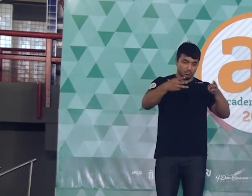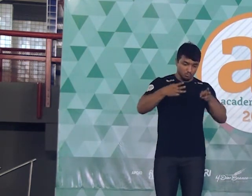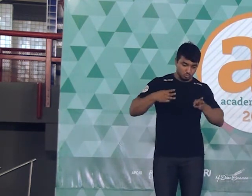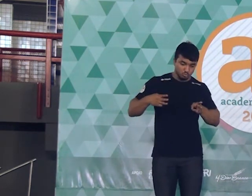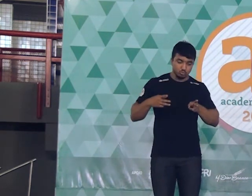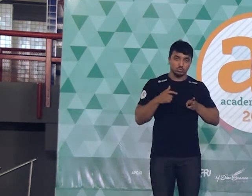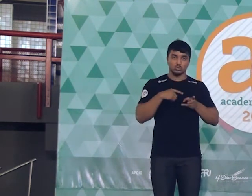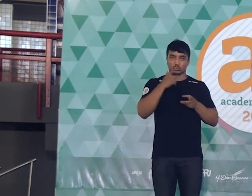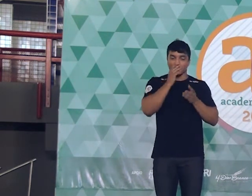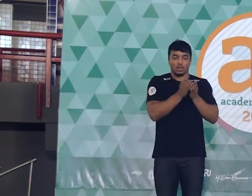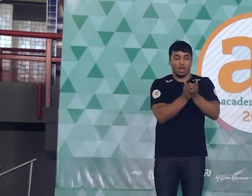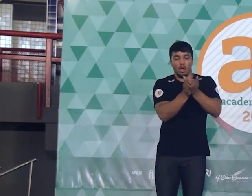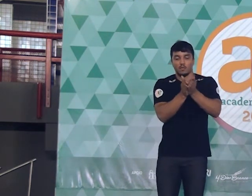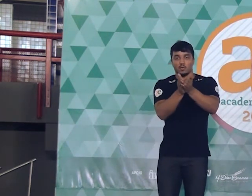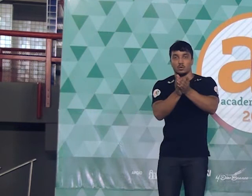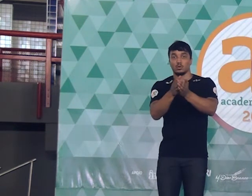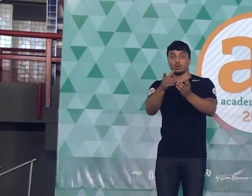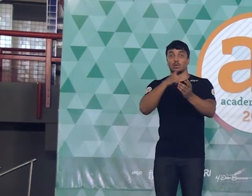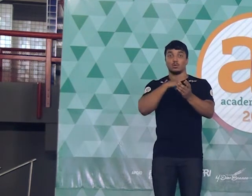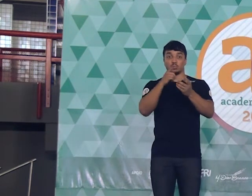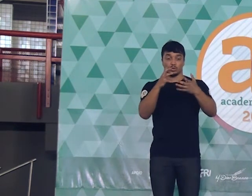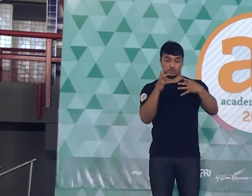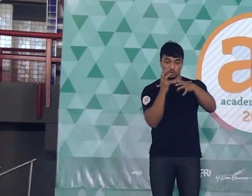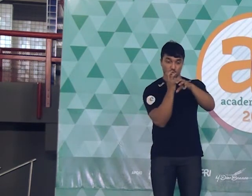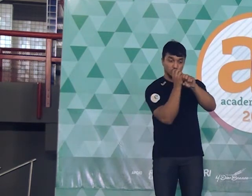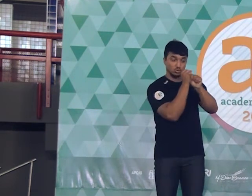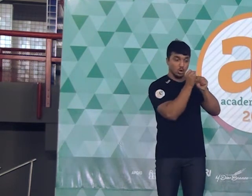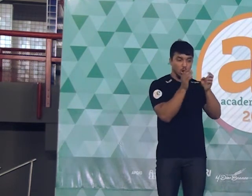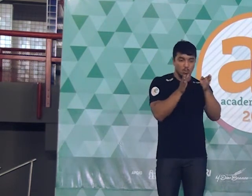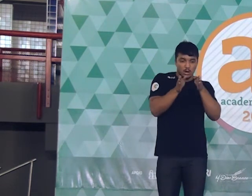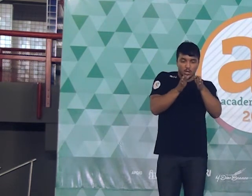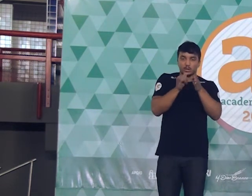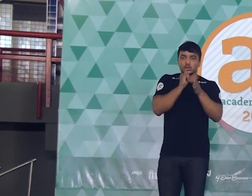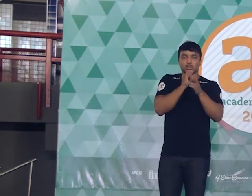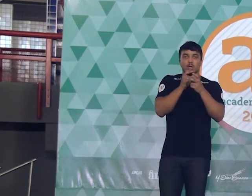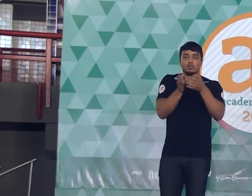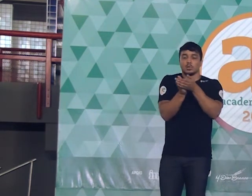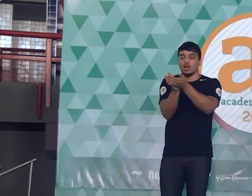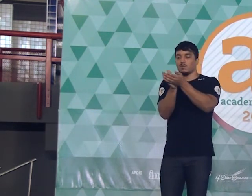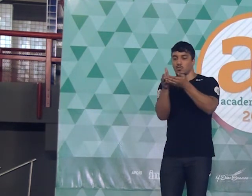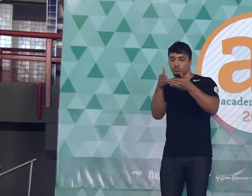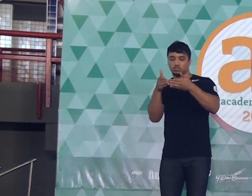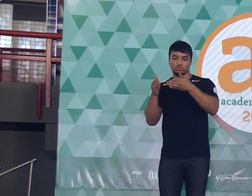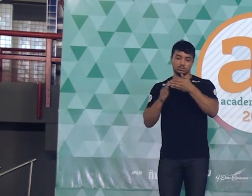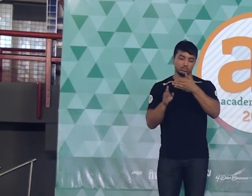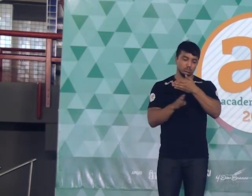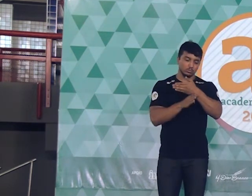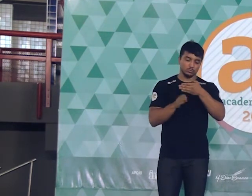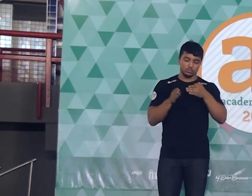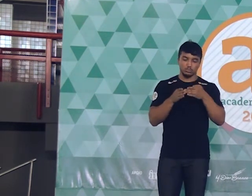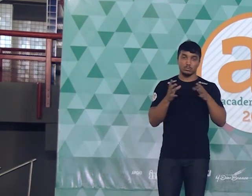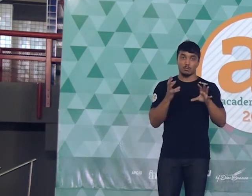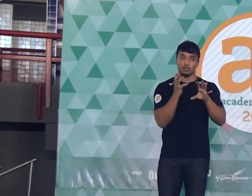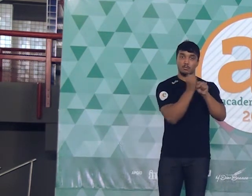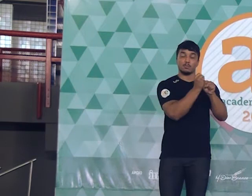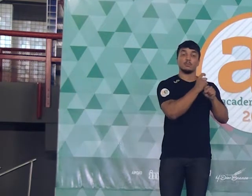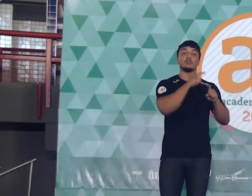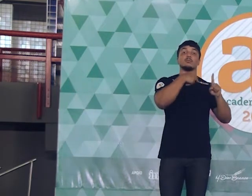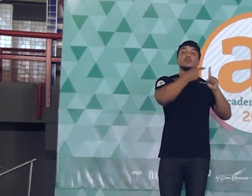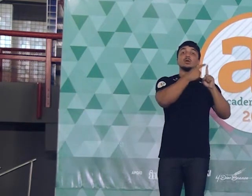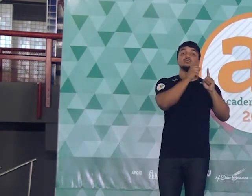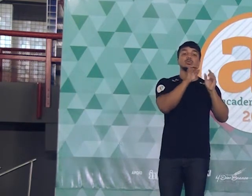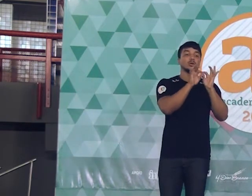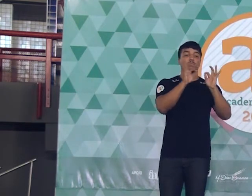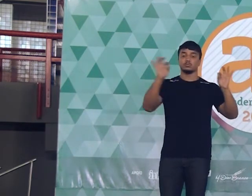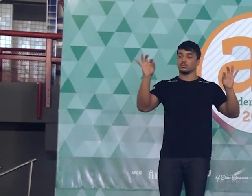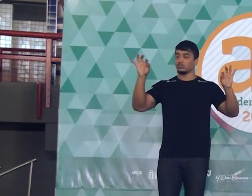carreta, um navio, você vai somar o espaço desse objeto ao espaço da trajetória. E aí,